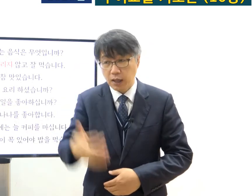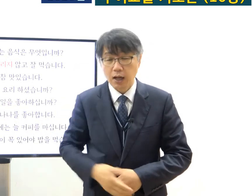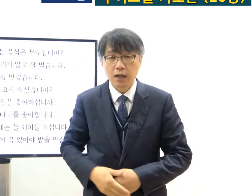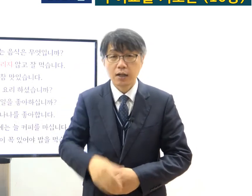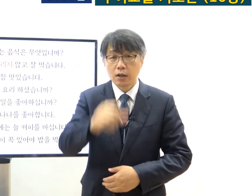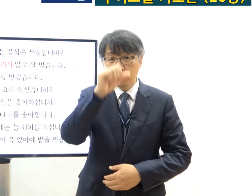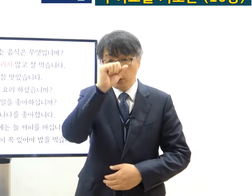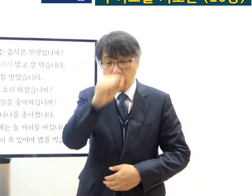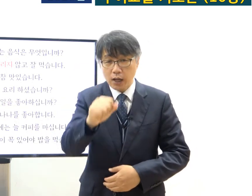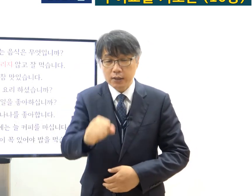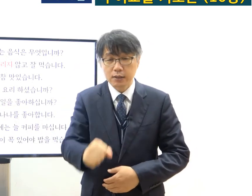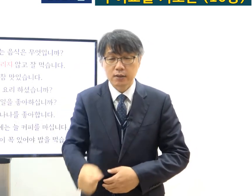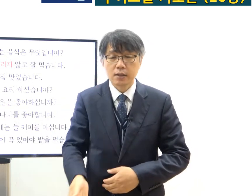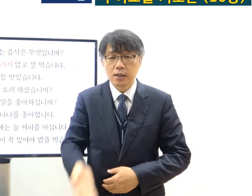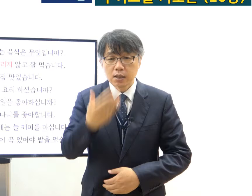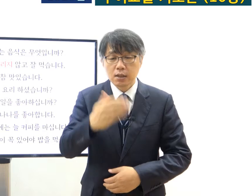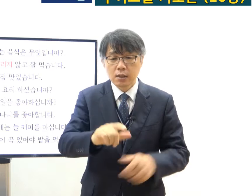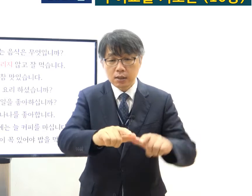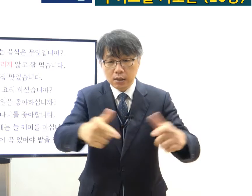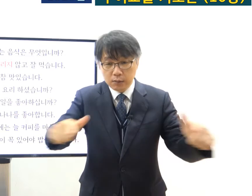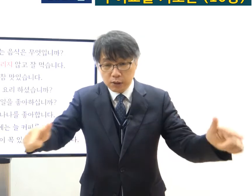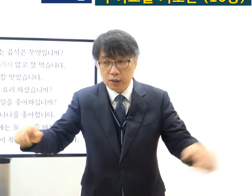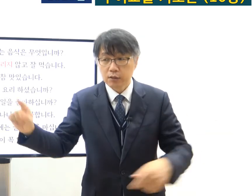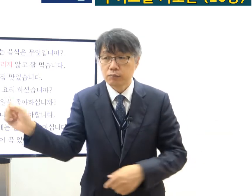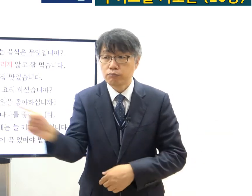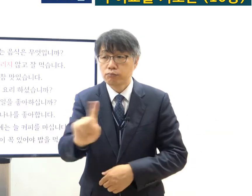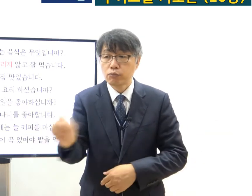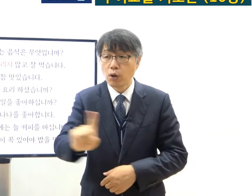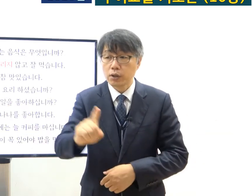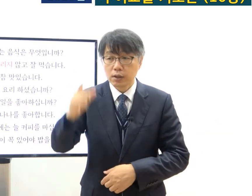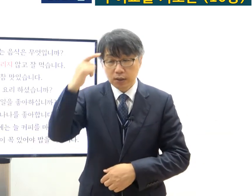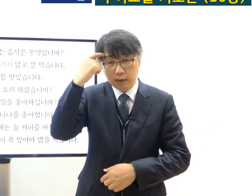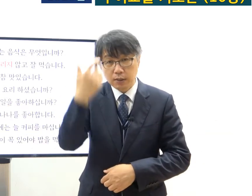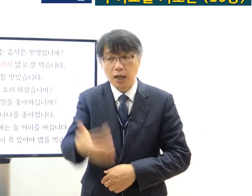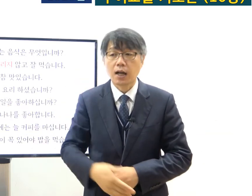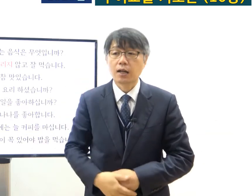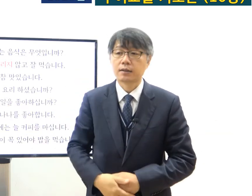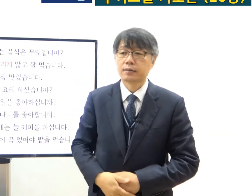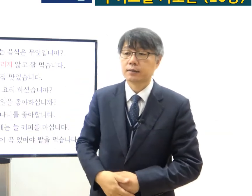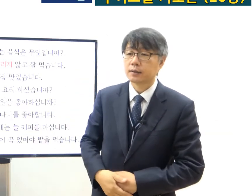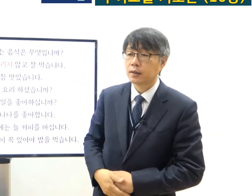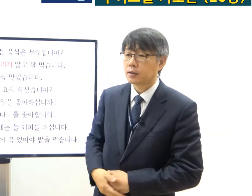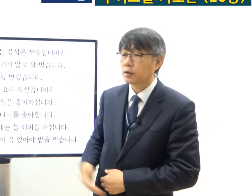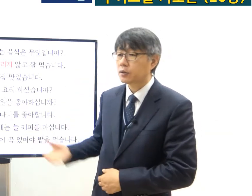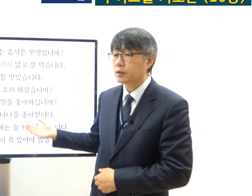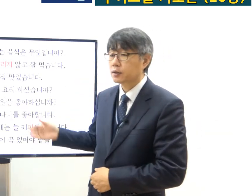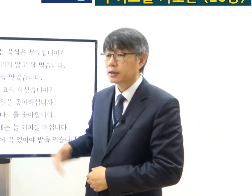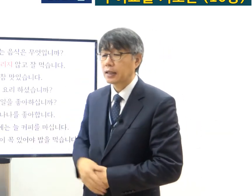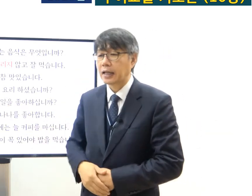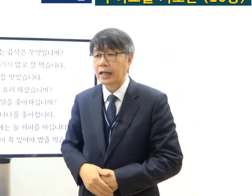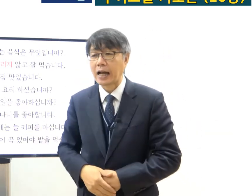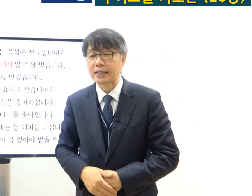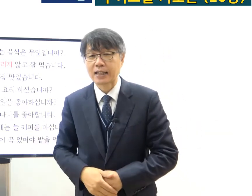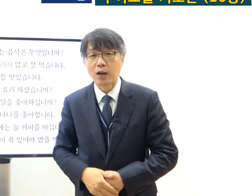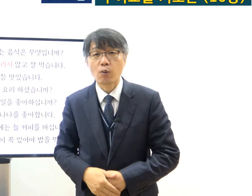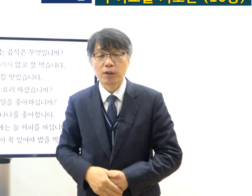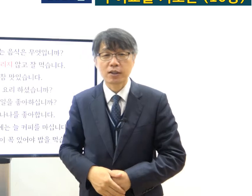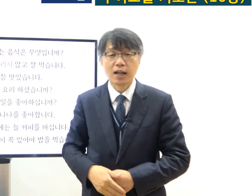무엇입니까? 좋아하는 음식은 무엇입니까? 저는 가리지 않고 먹는다.